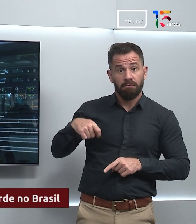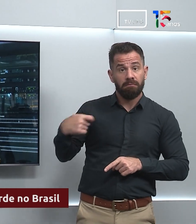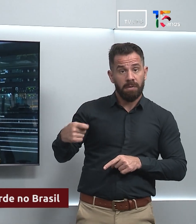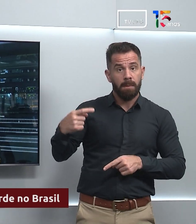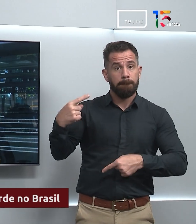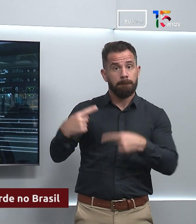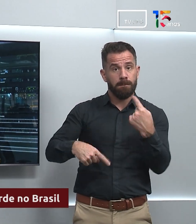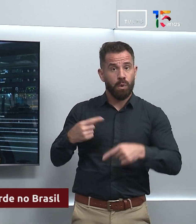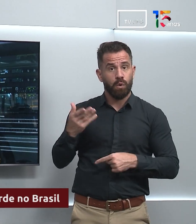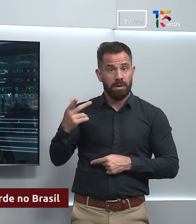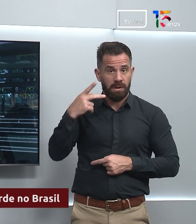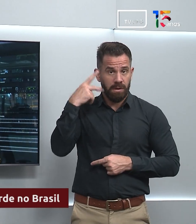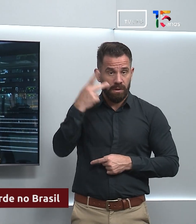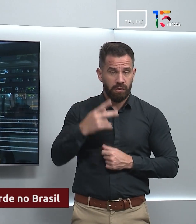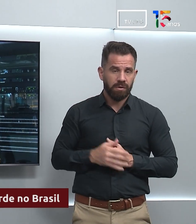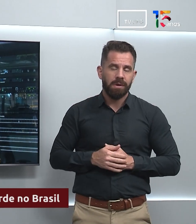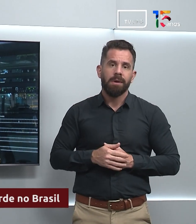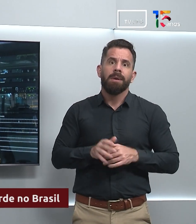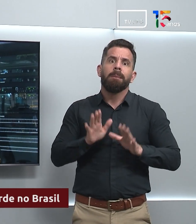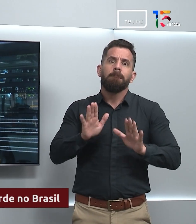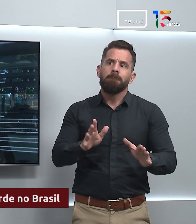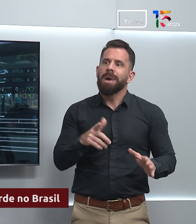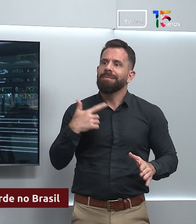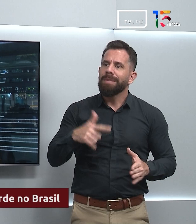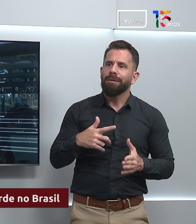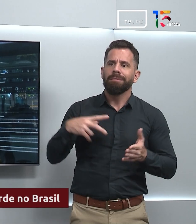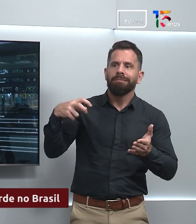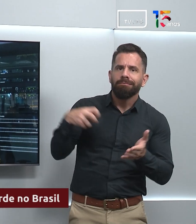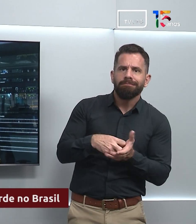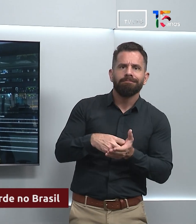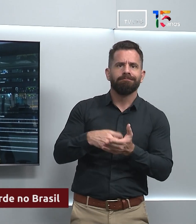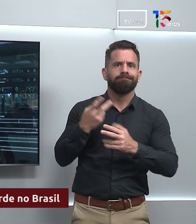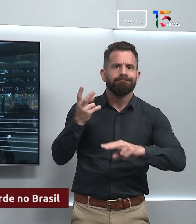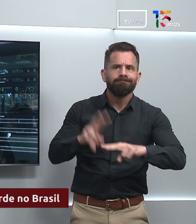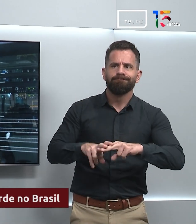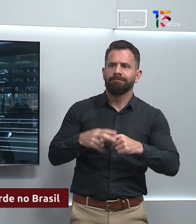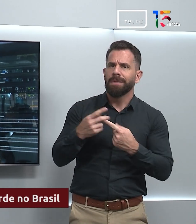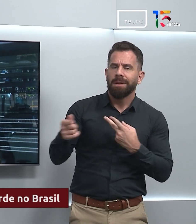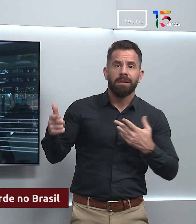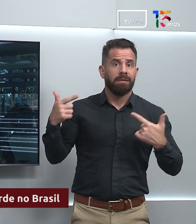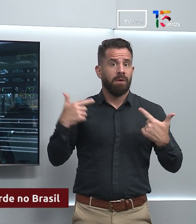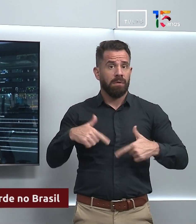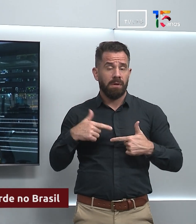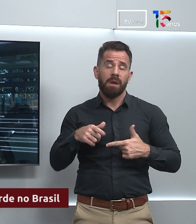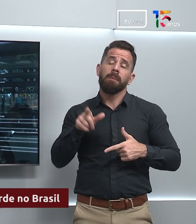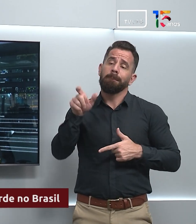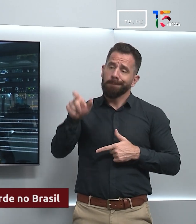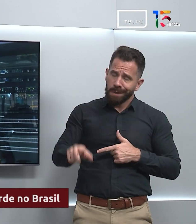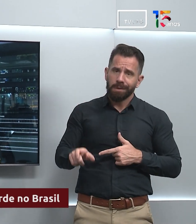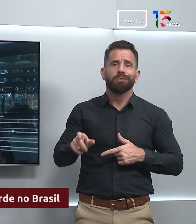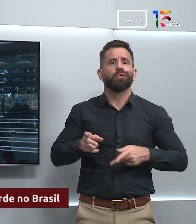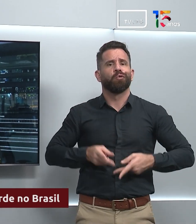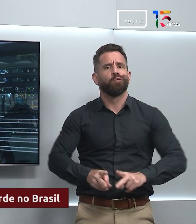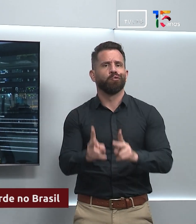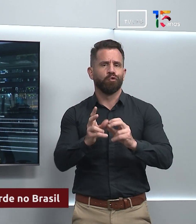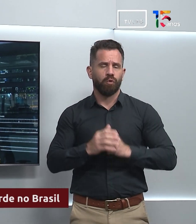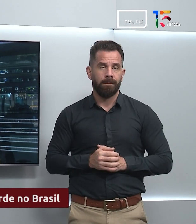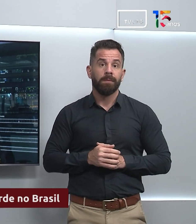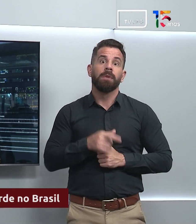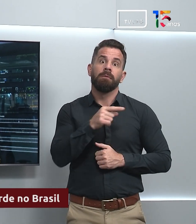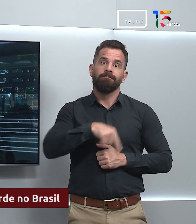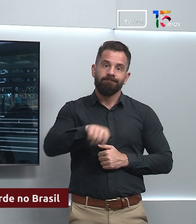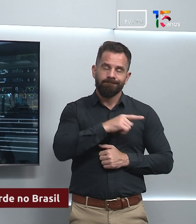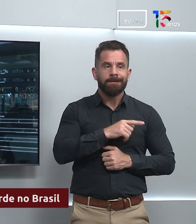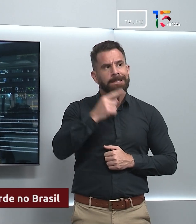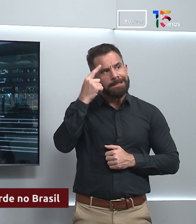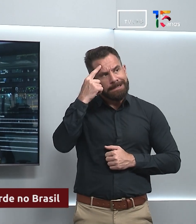é a principal responsável por esse aumento. E para combater esses números, a recomendação é de maiores investimentos em ações